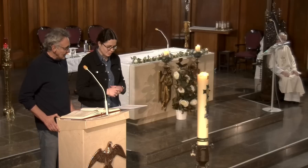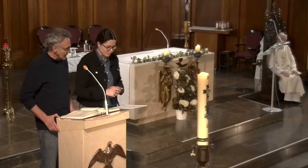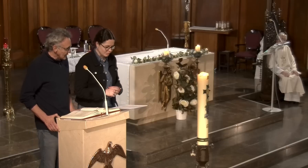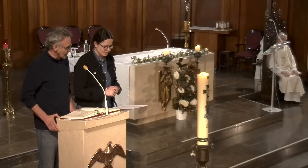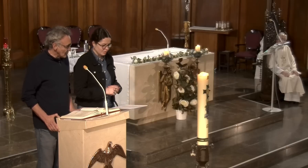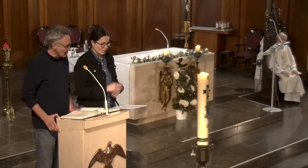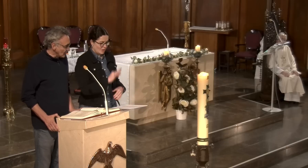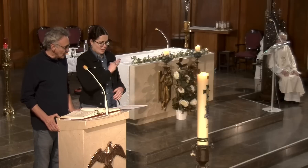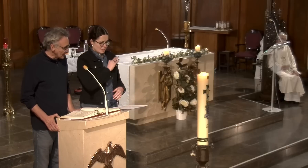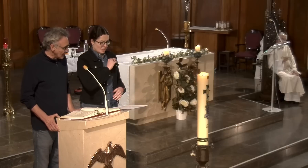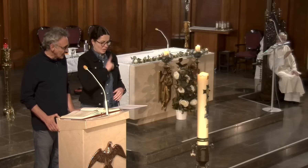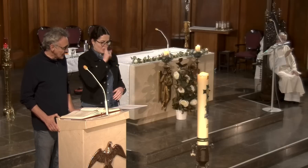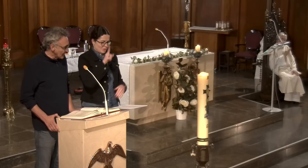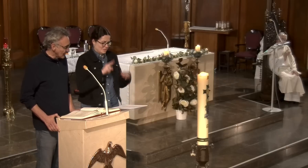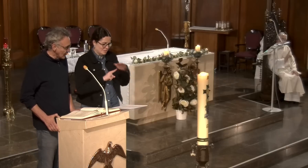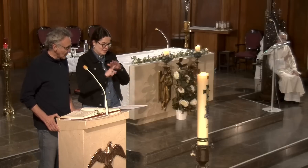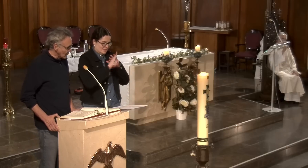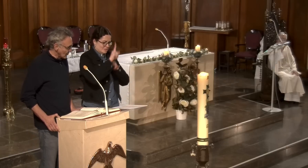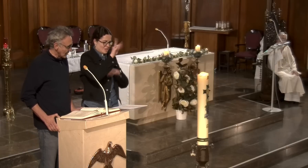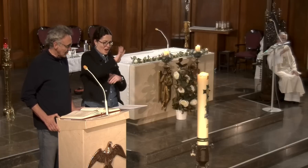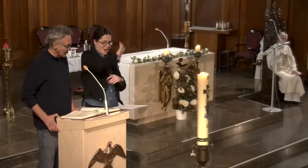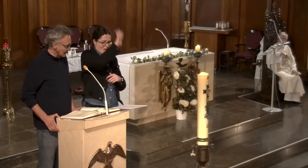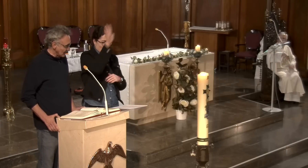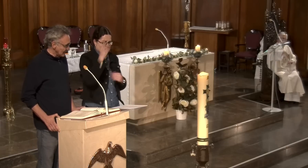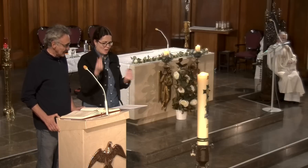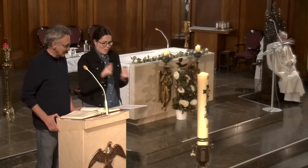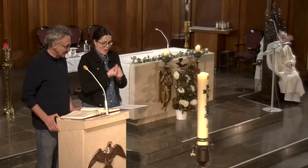el señor Dios asciende al cielo con aclamaciones